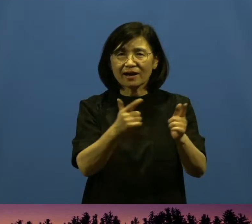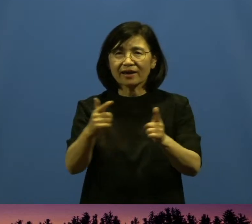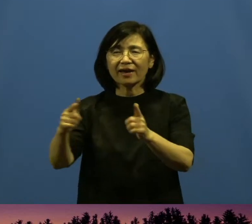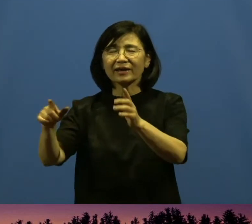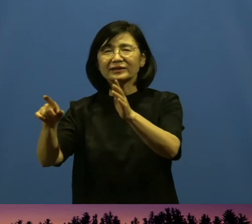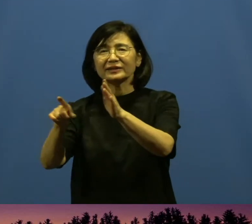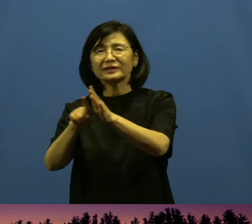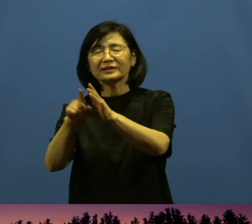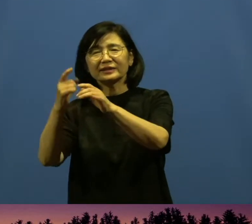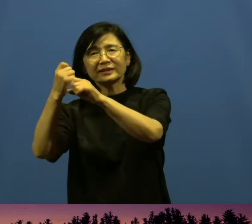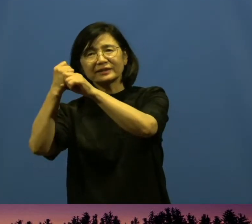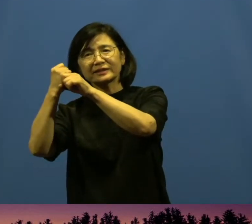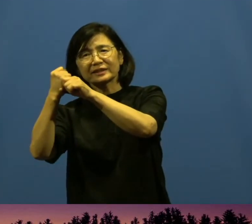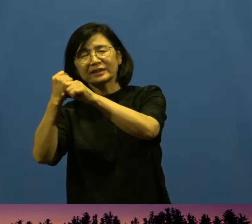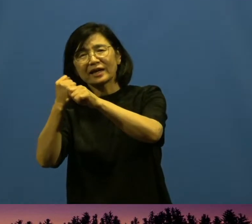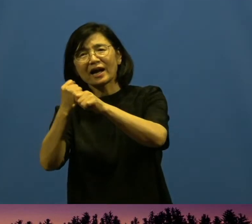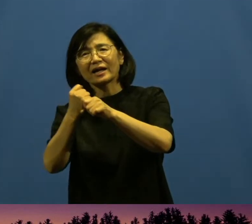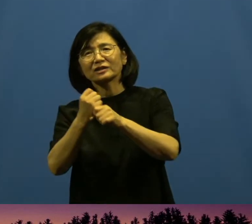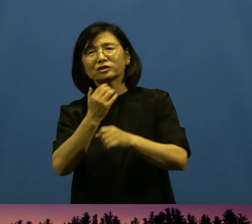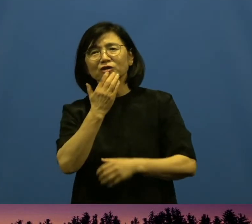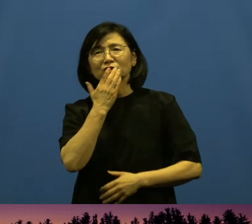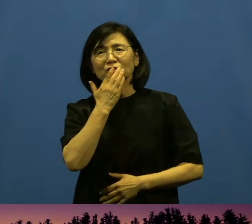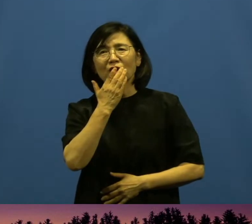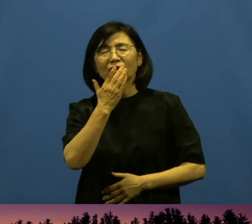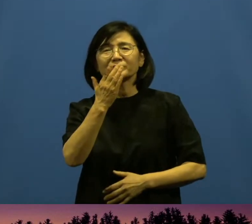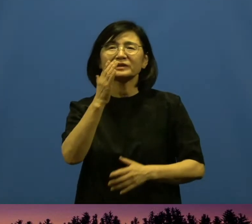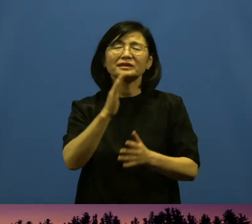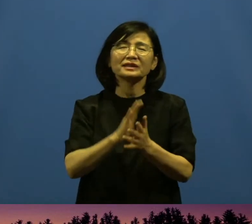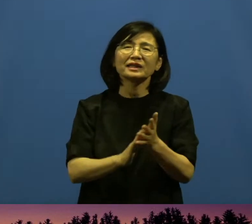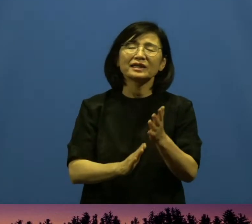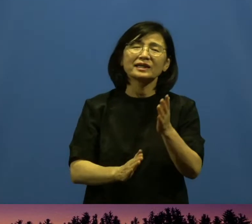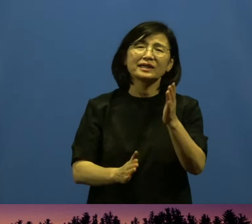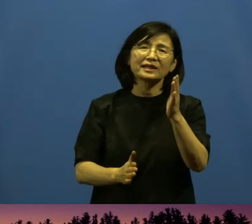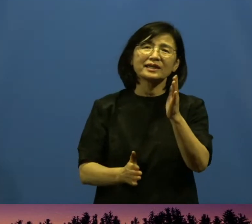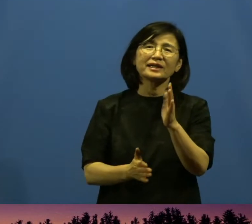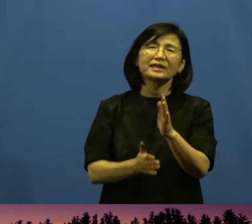세상의 것 의지할 수 없으니